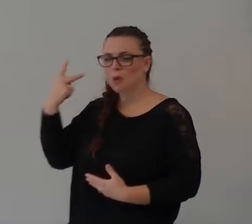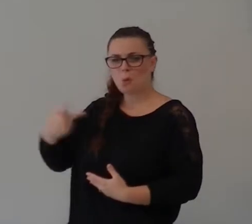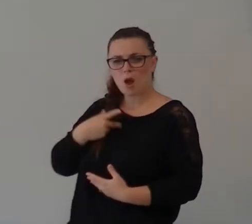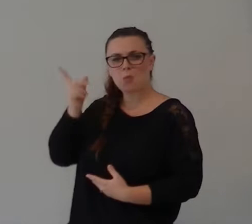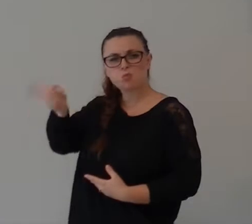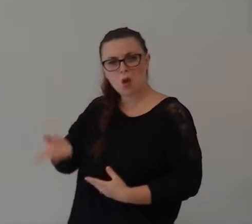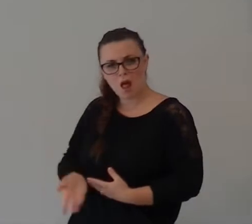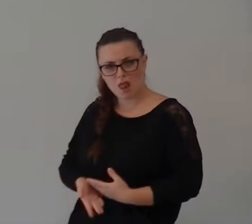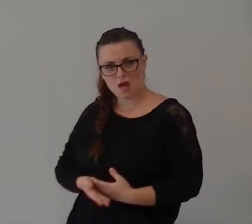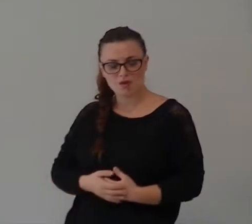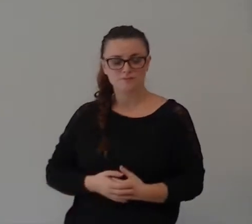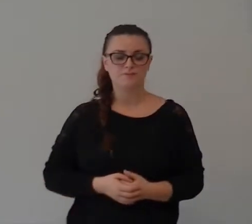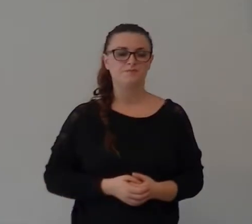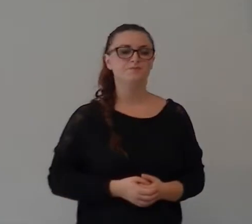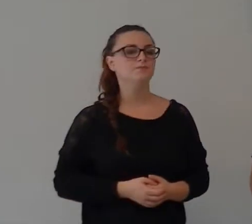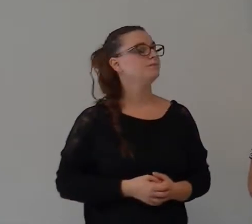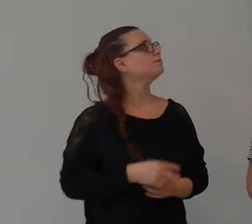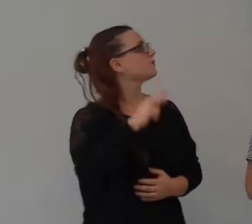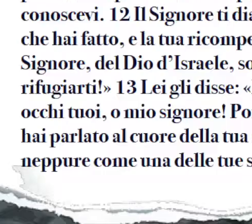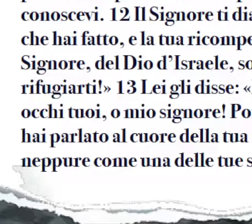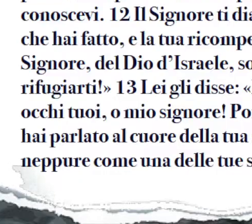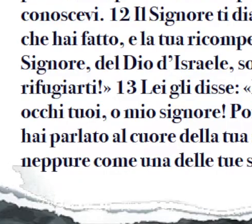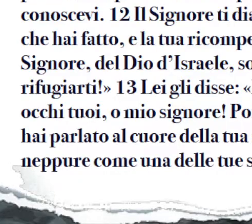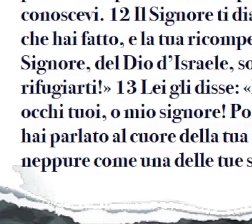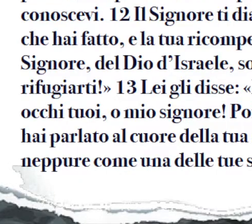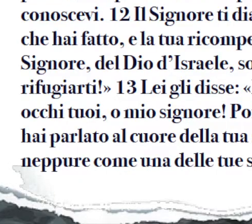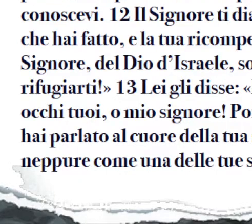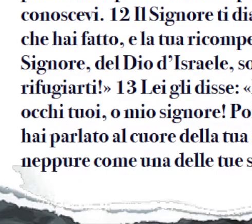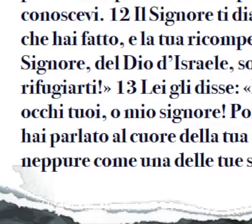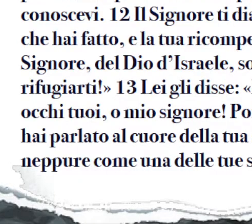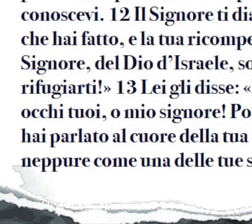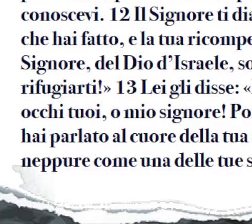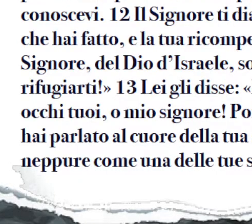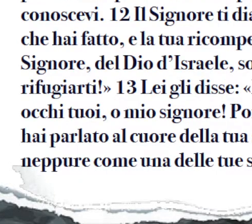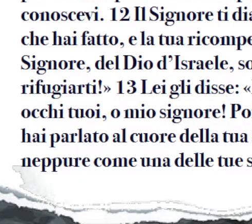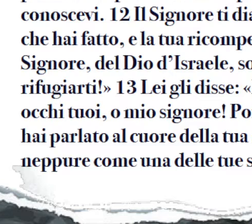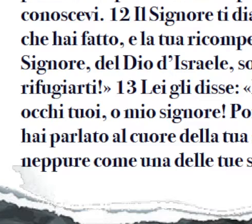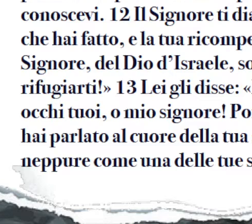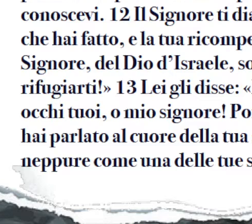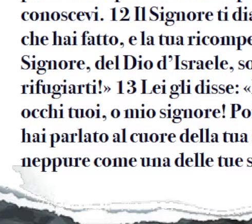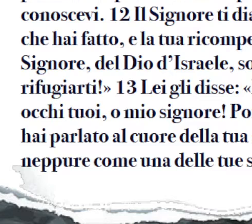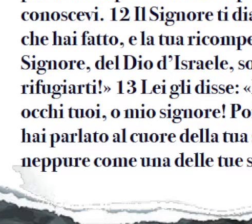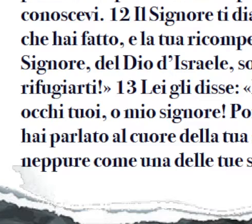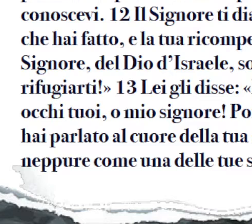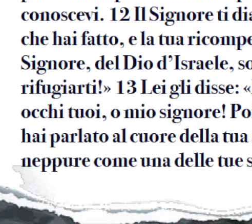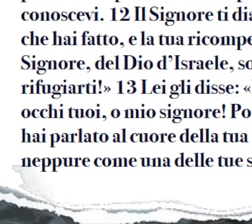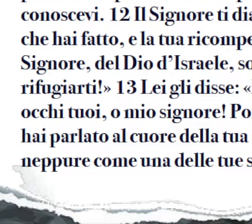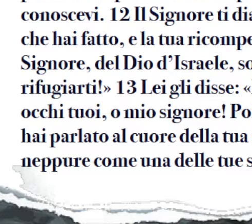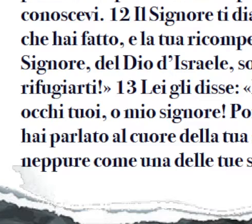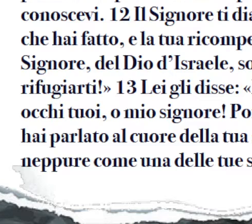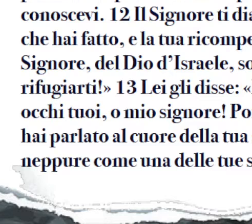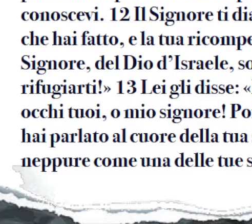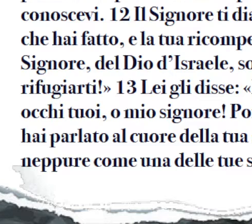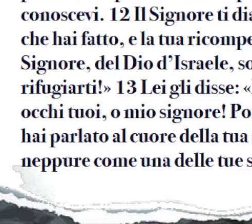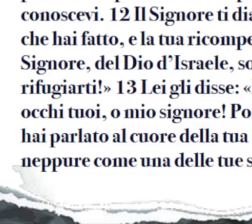11 a 13. Boaz le rispose, mi è stato riferito quello che hai fatto. So c'è